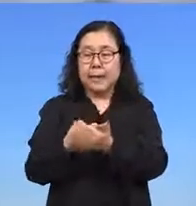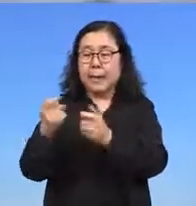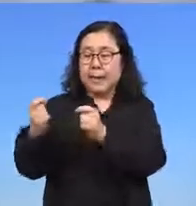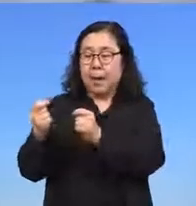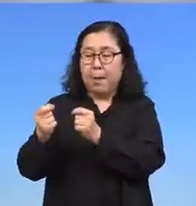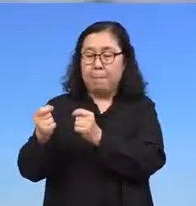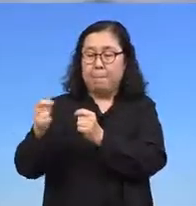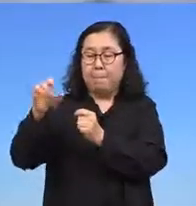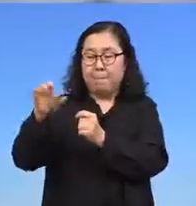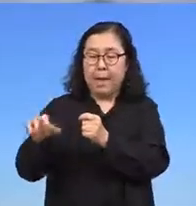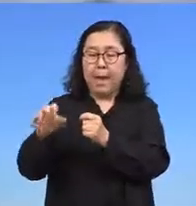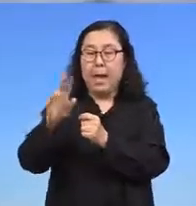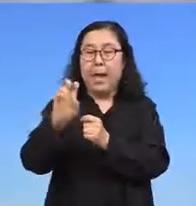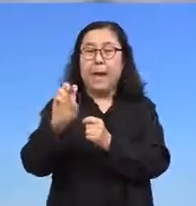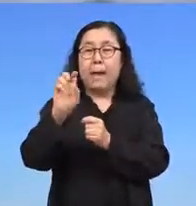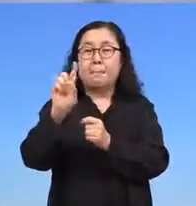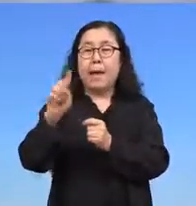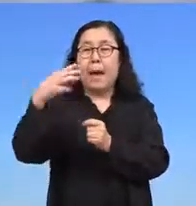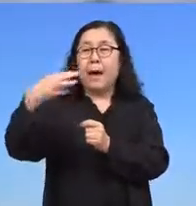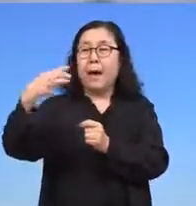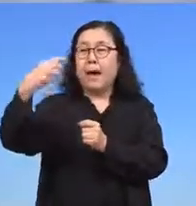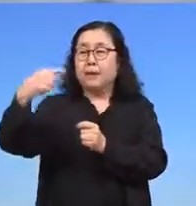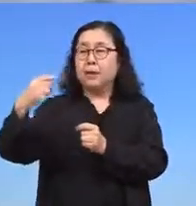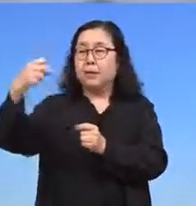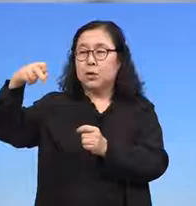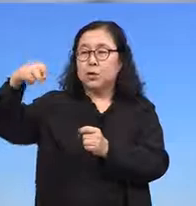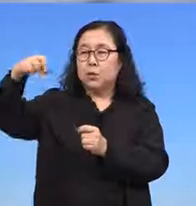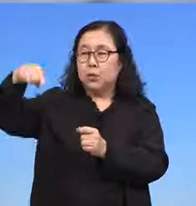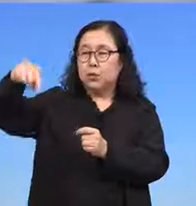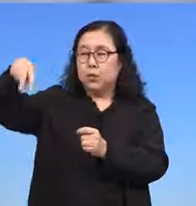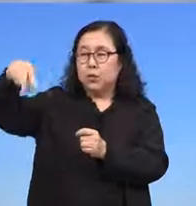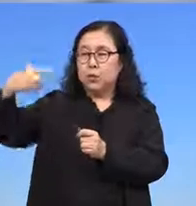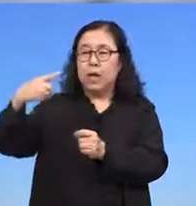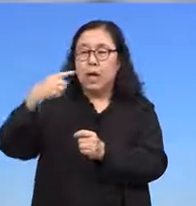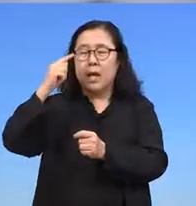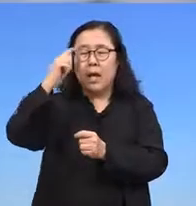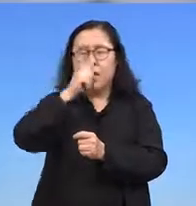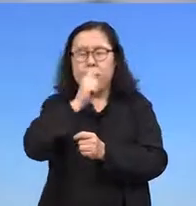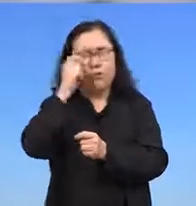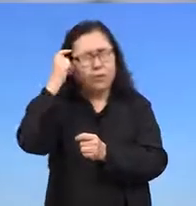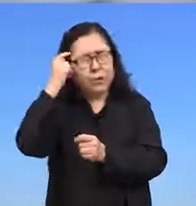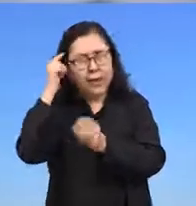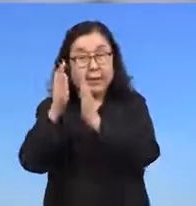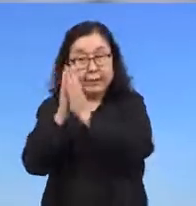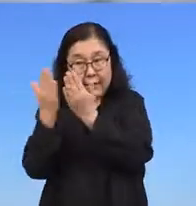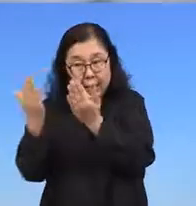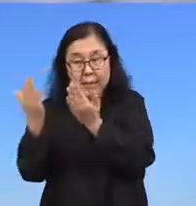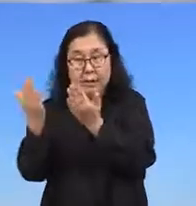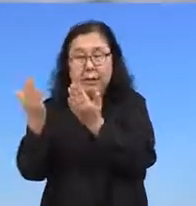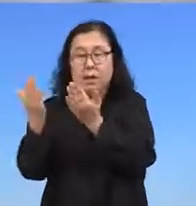마르쿠스의 명상록 구절 그 부분을 펼쳐놓고 잔다는 거예요.